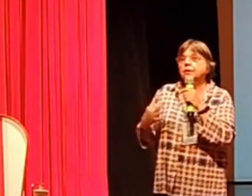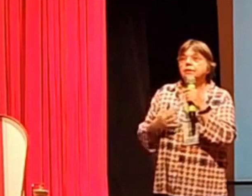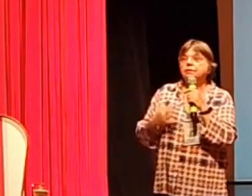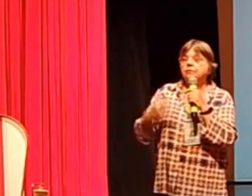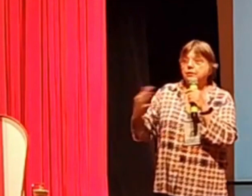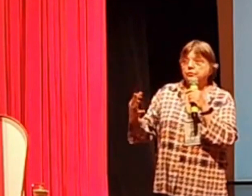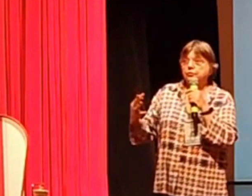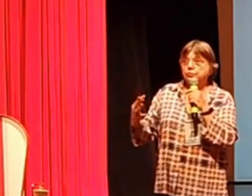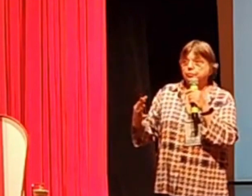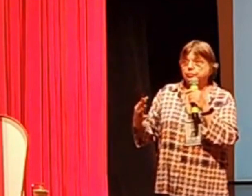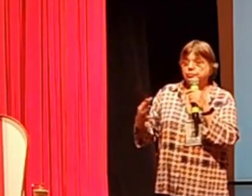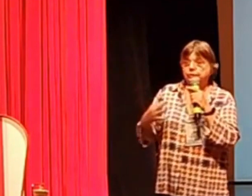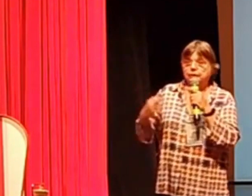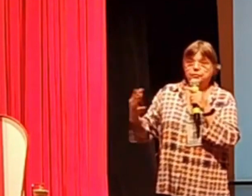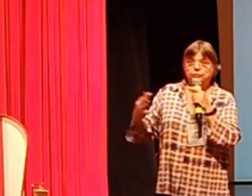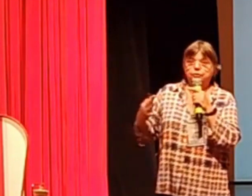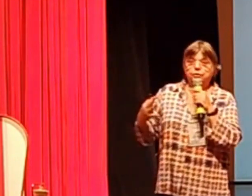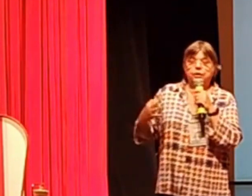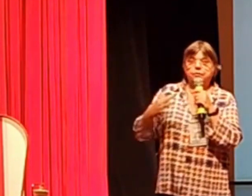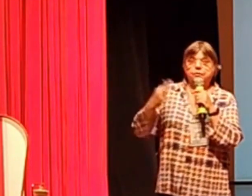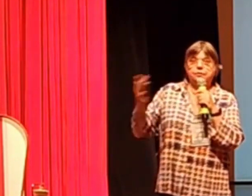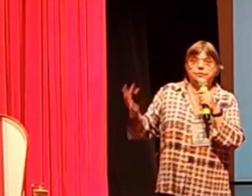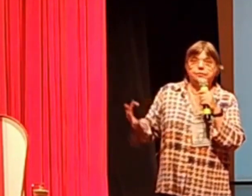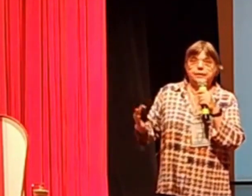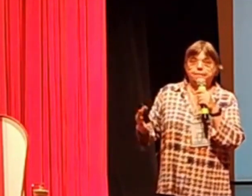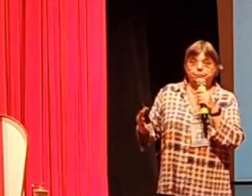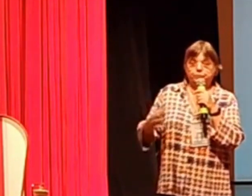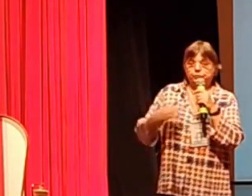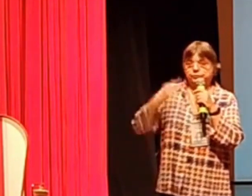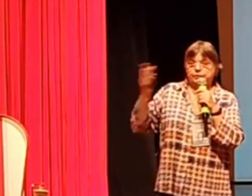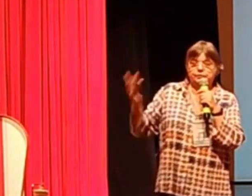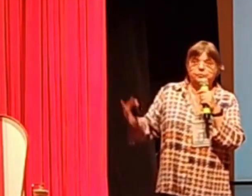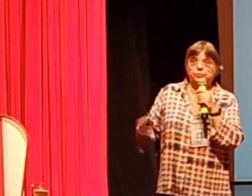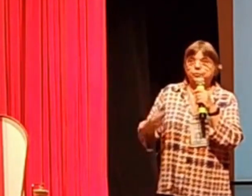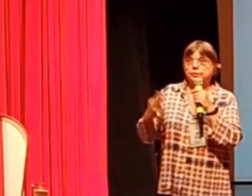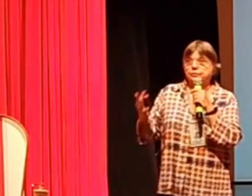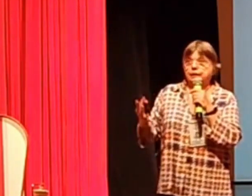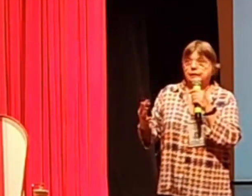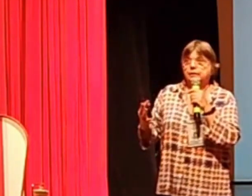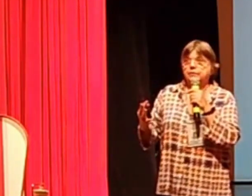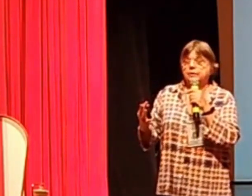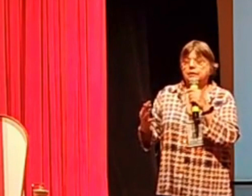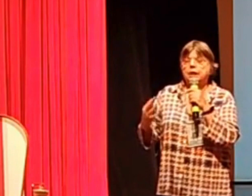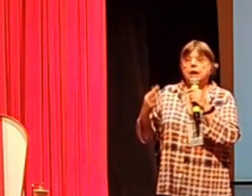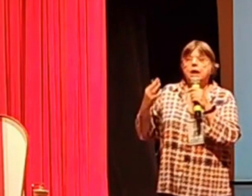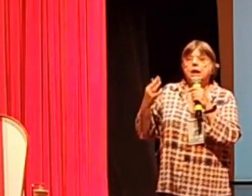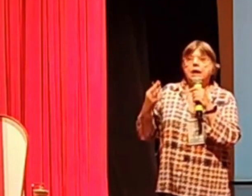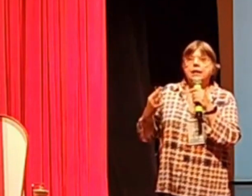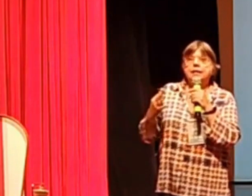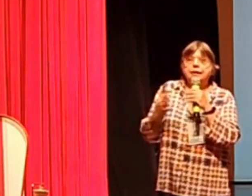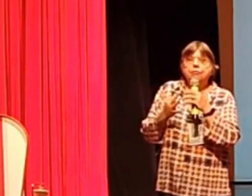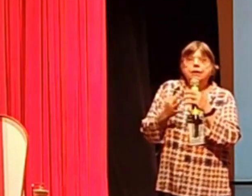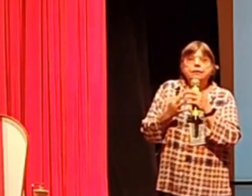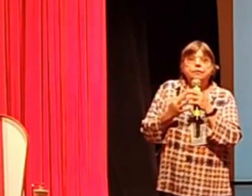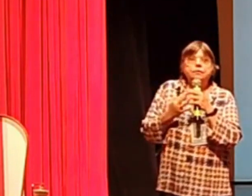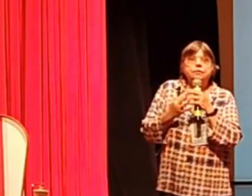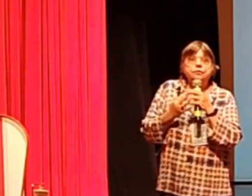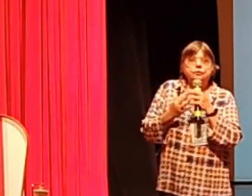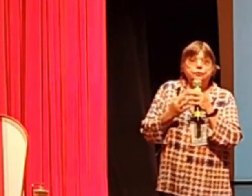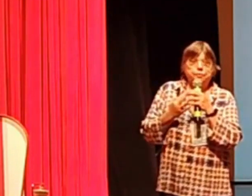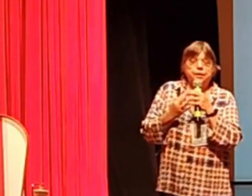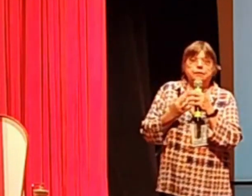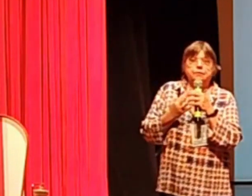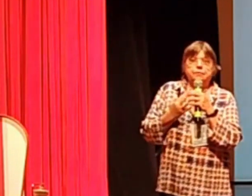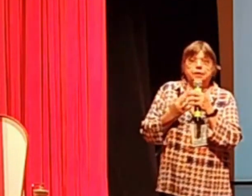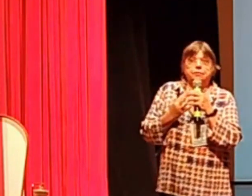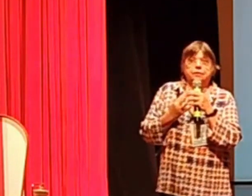enturmado. Então, esses grupos, né, de escoliose que existem no Facebook, Instagram, etc., dão esse